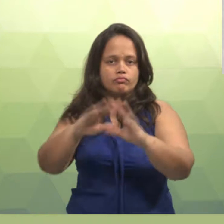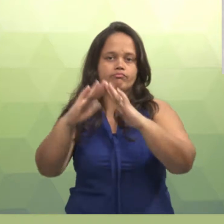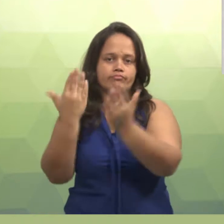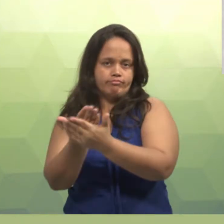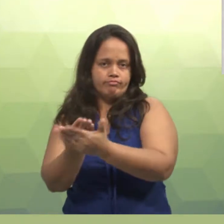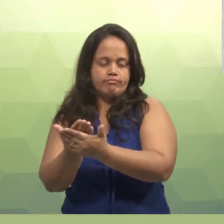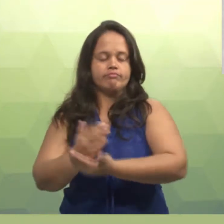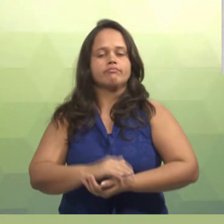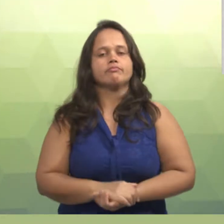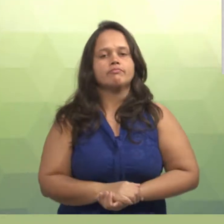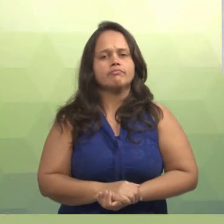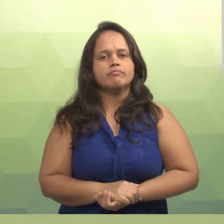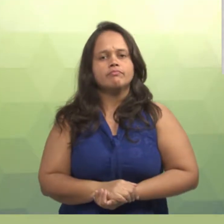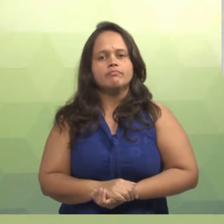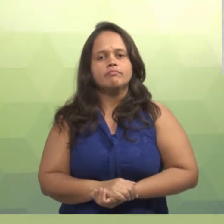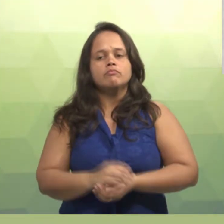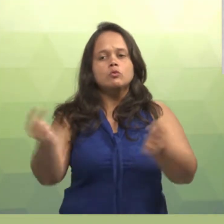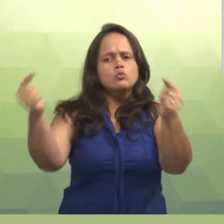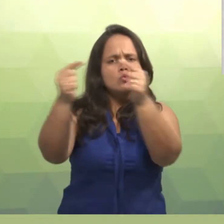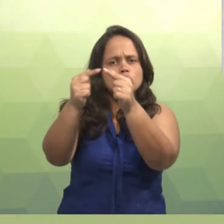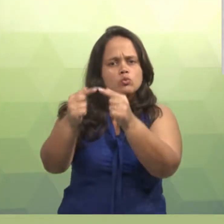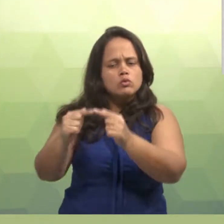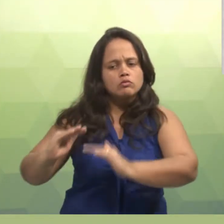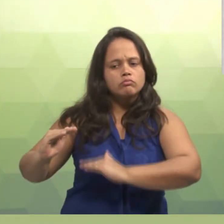com avaliação de desempenho.